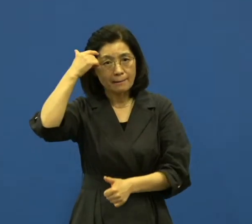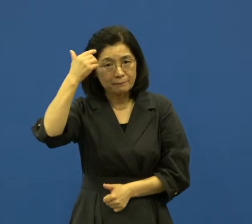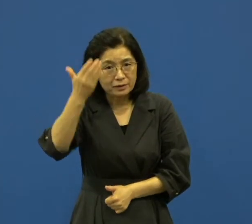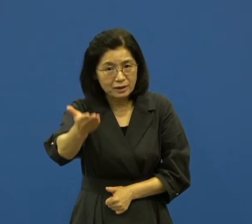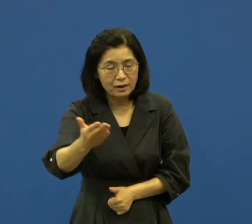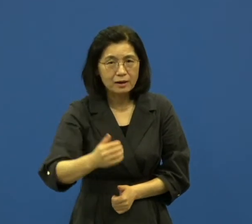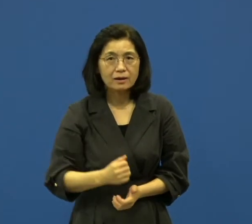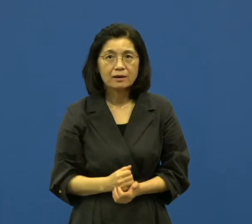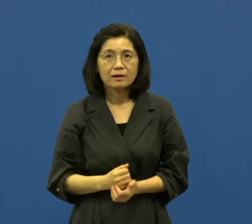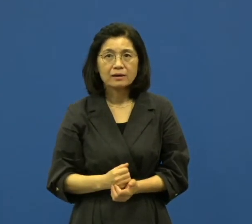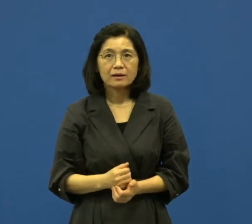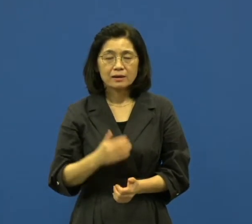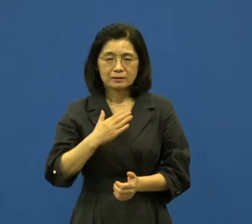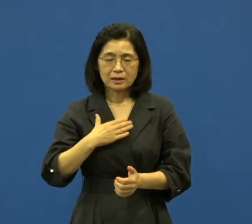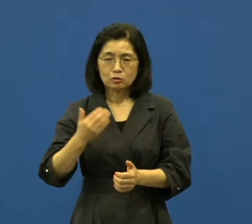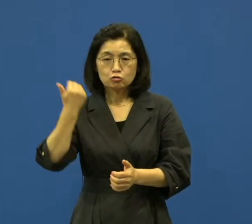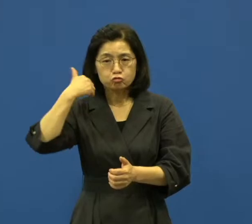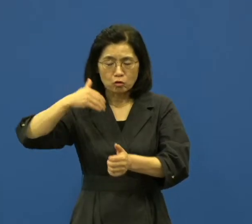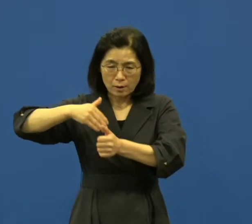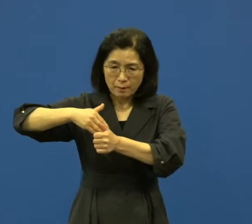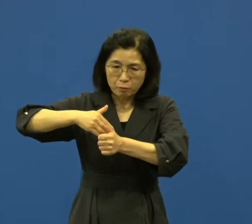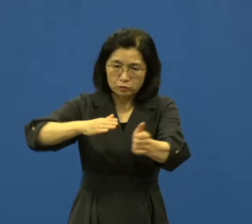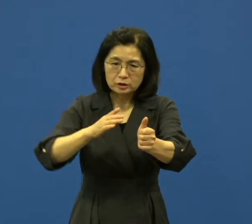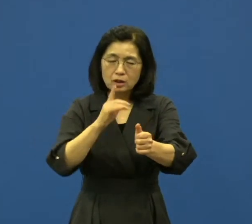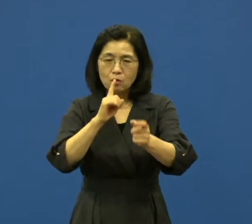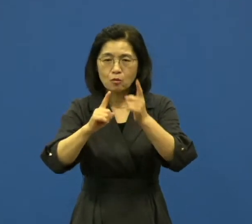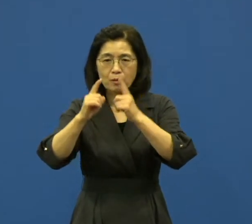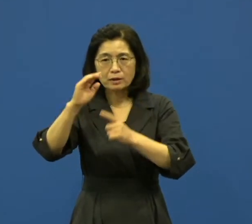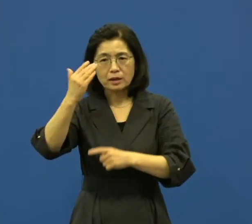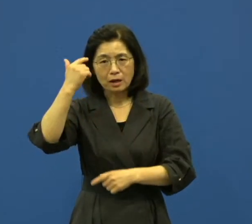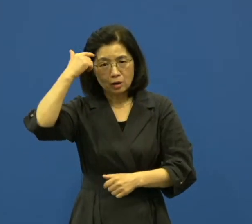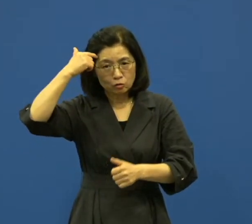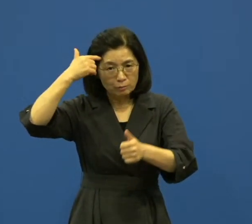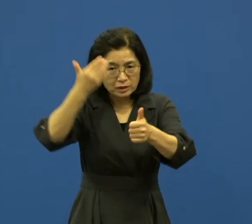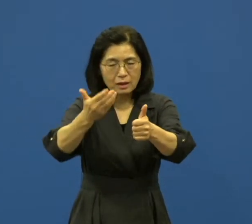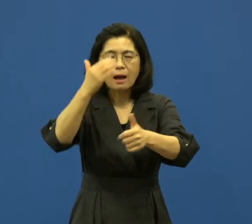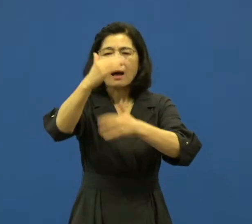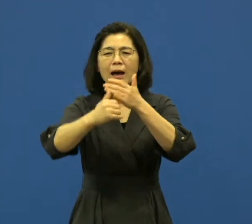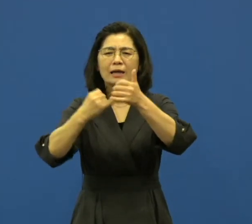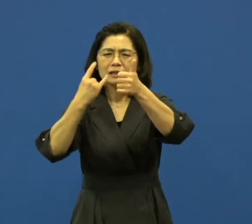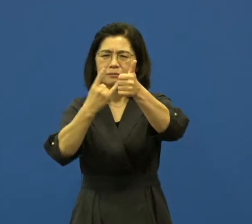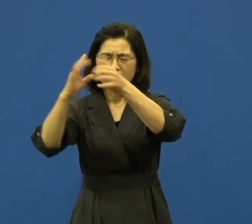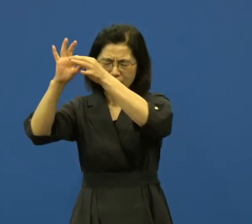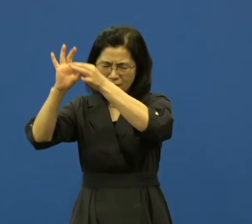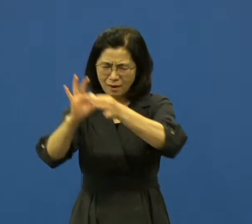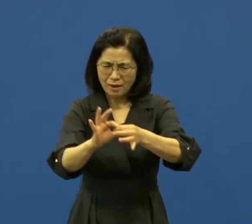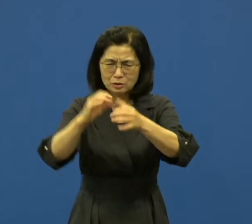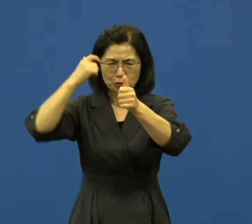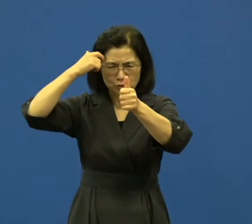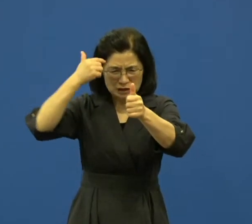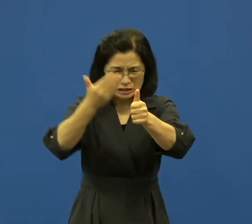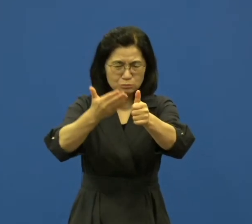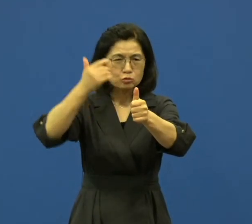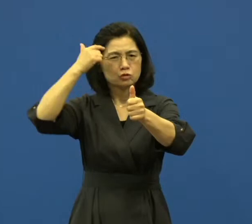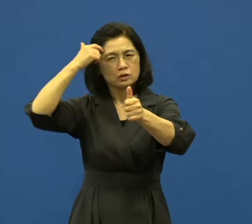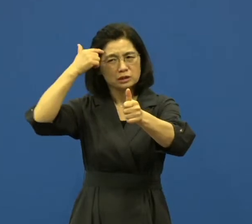누가 나를 보냈다고 얘기하면 나는 당신을 어떻게 얘기해야 되겠습니까? 당신은 도대체